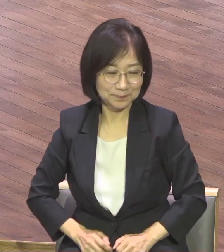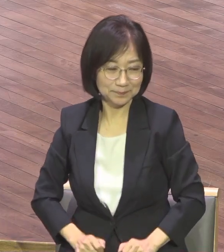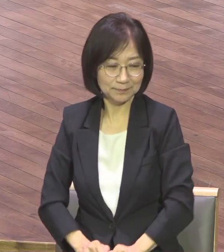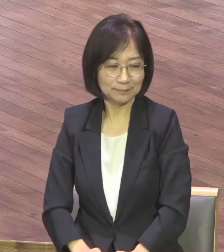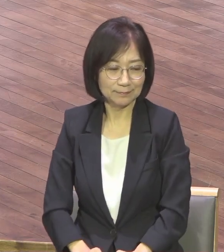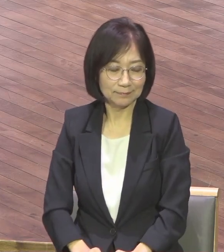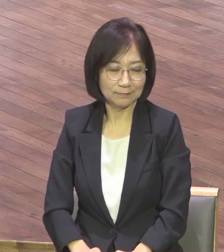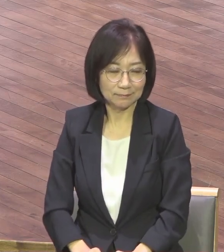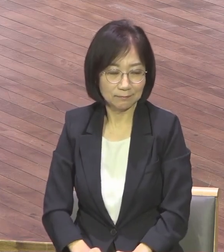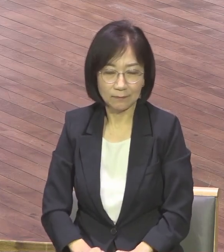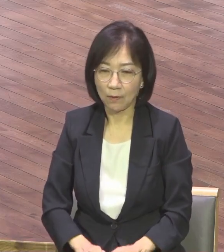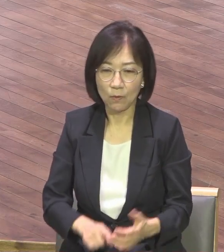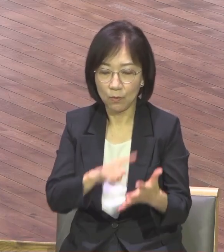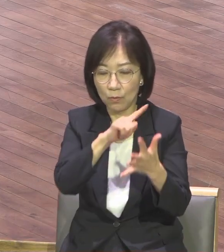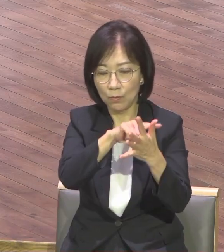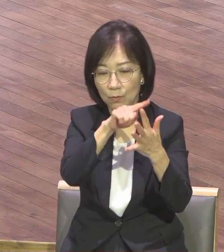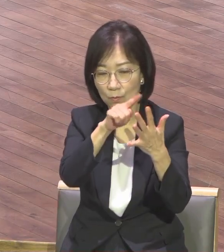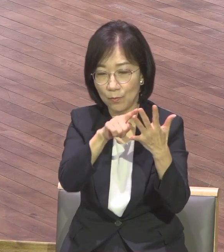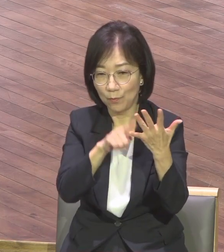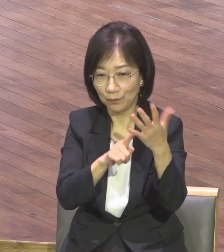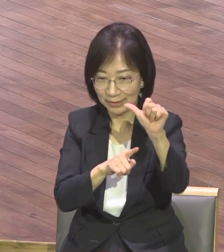아주 중요한 획을 끊는